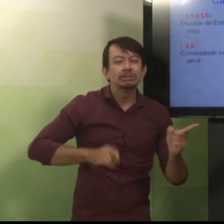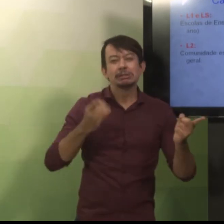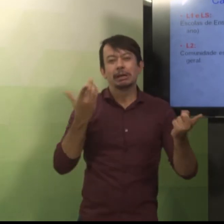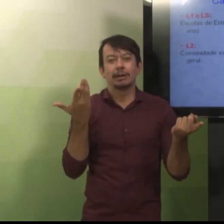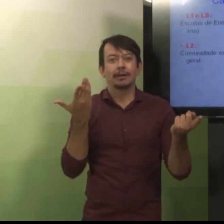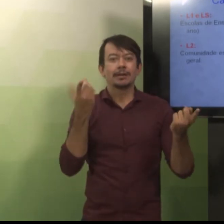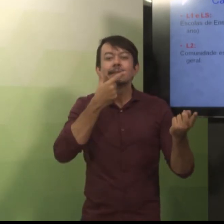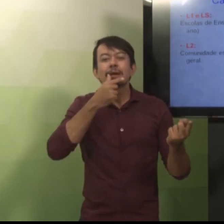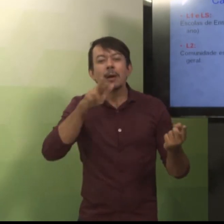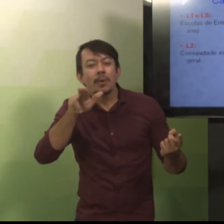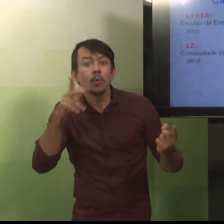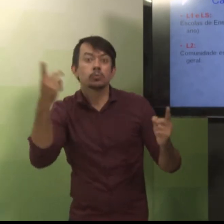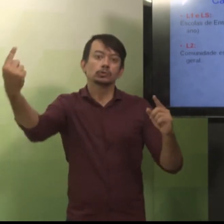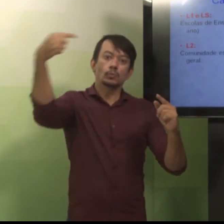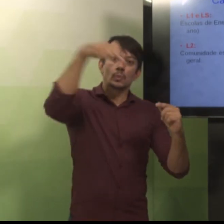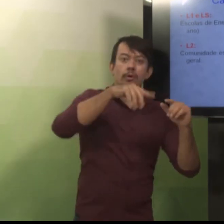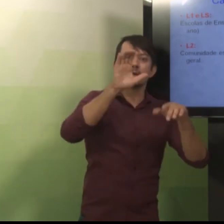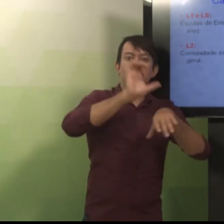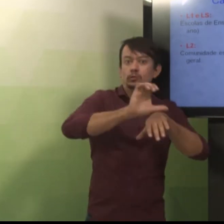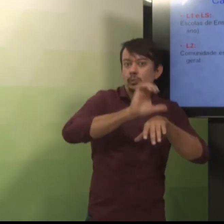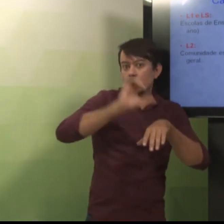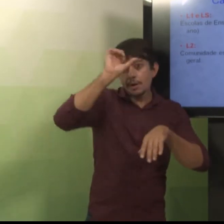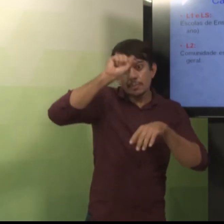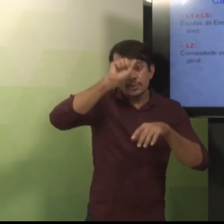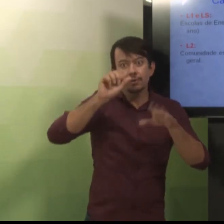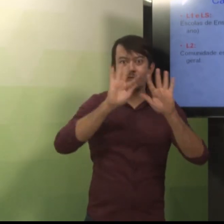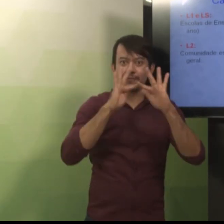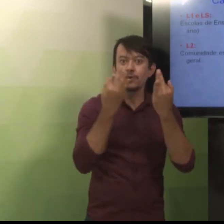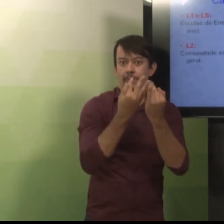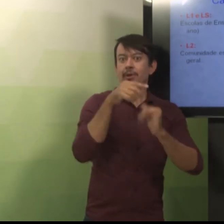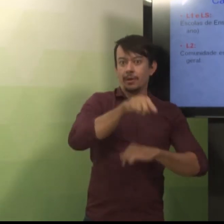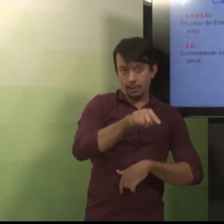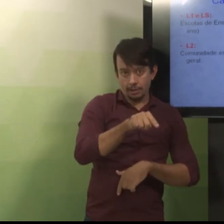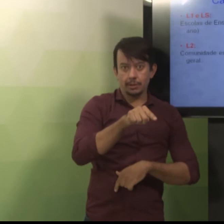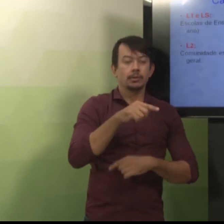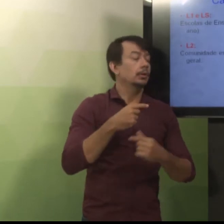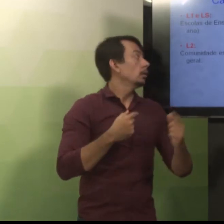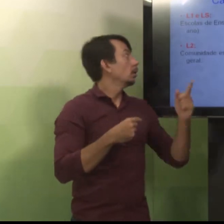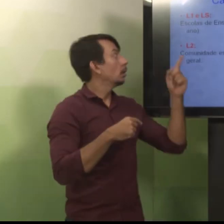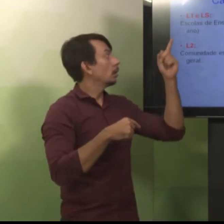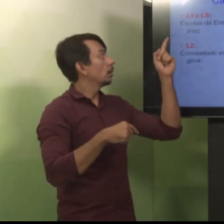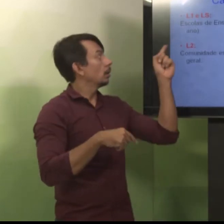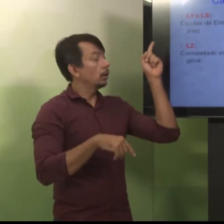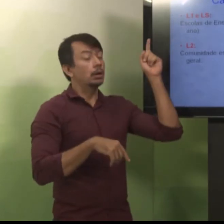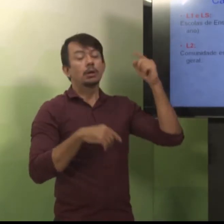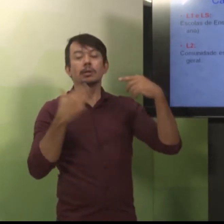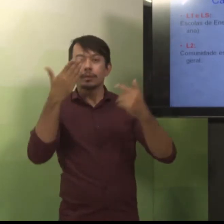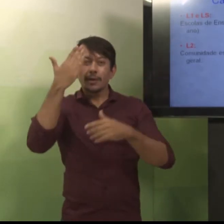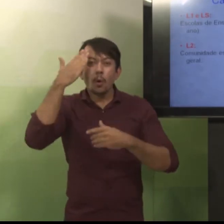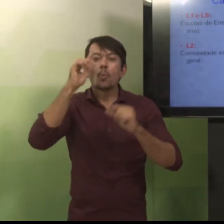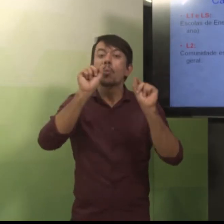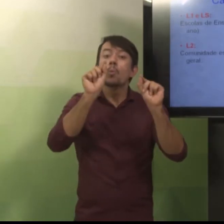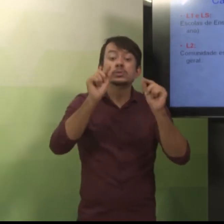surdo, pai, mãe. Então, é um curso para a família, comunidade em geral. Então, temos a